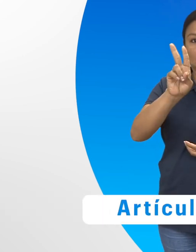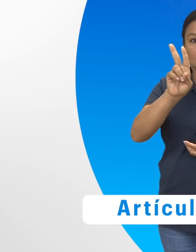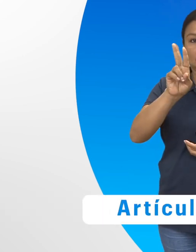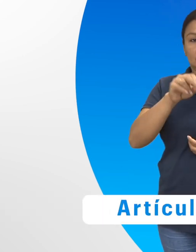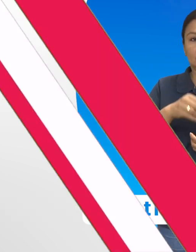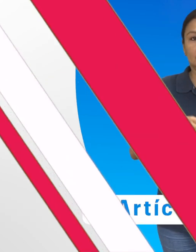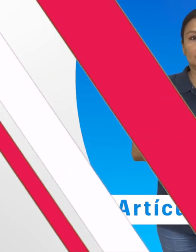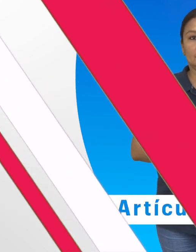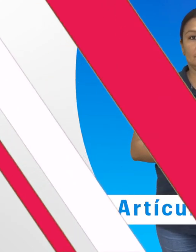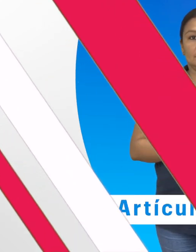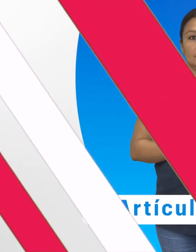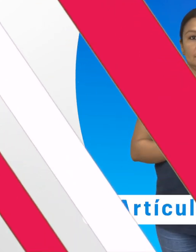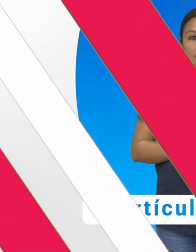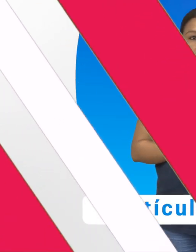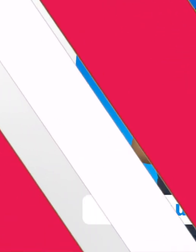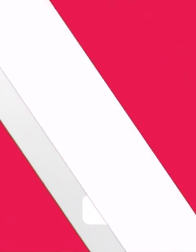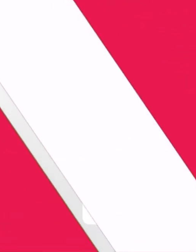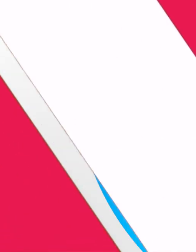Artículo 82.